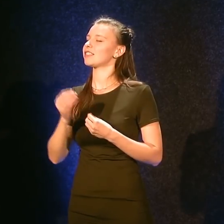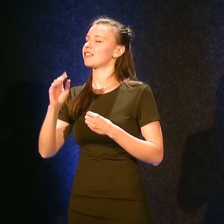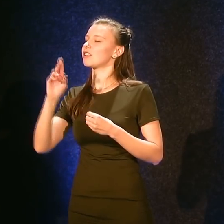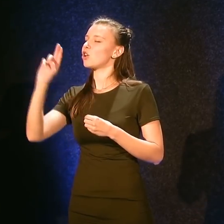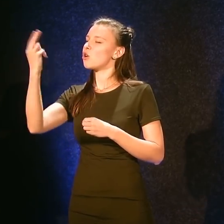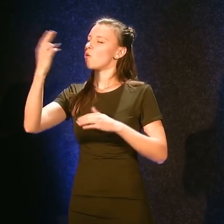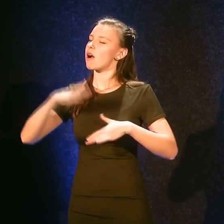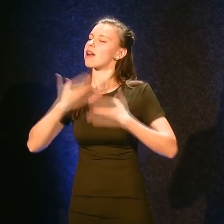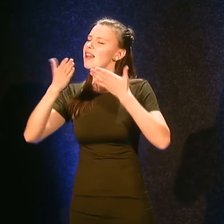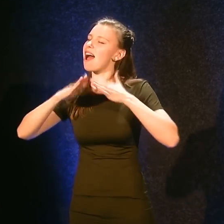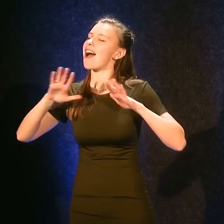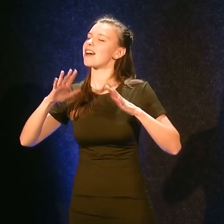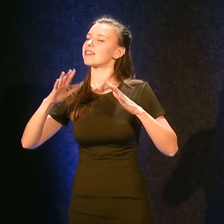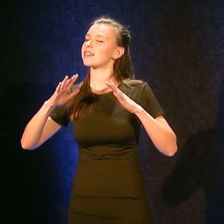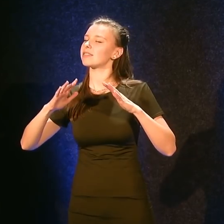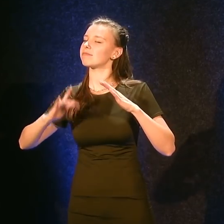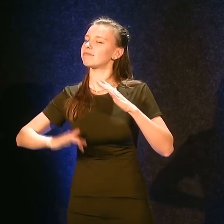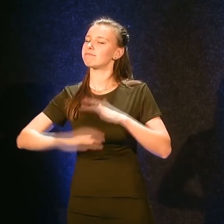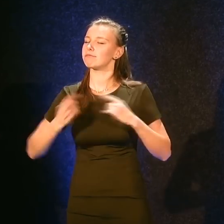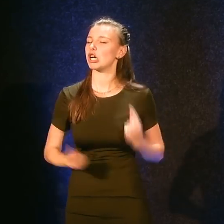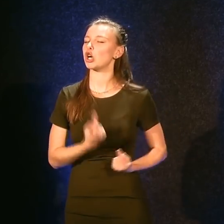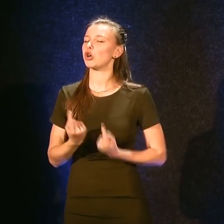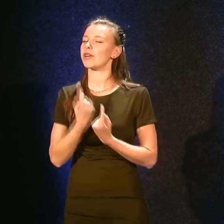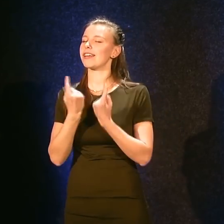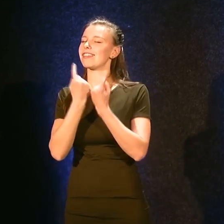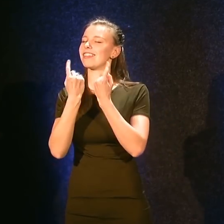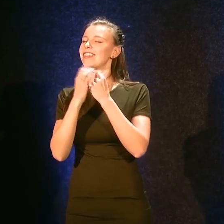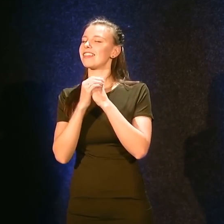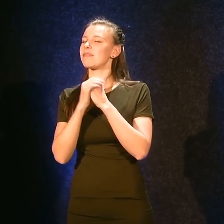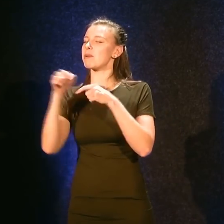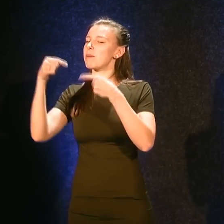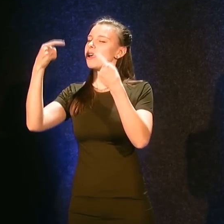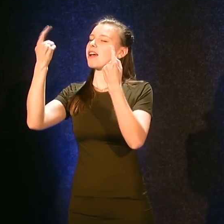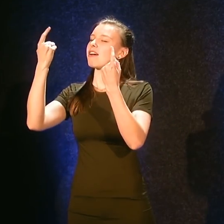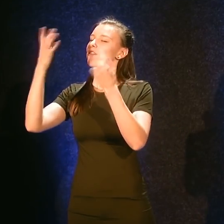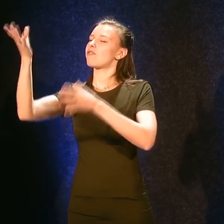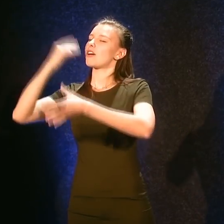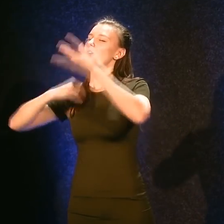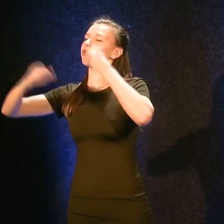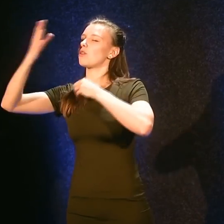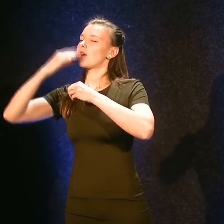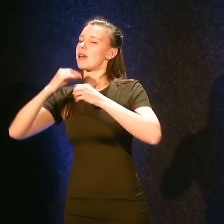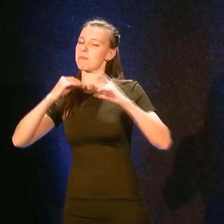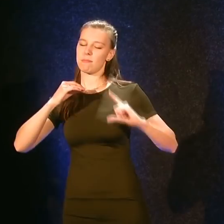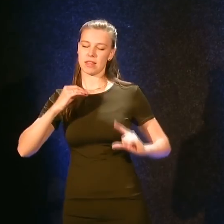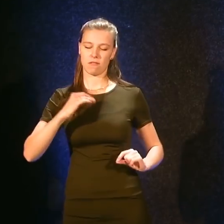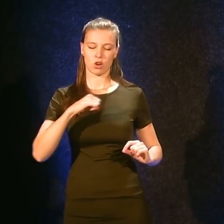ons. Dat we groeien in genade. Meer van u, minder van ons.